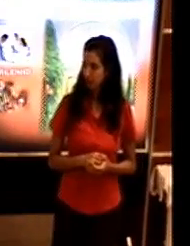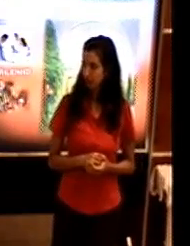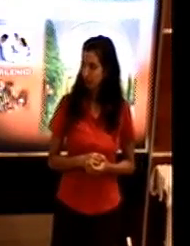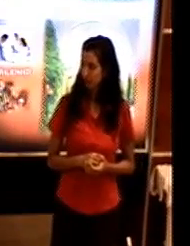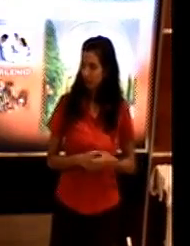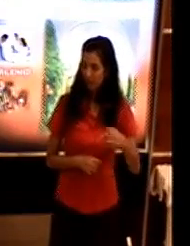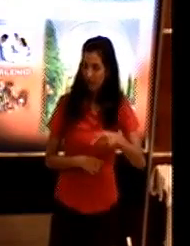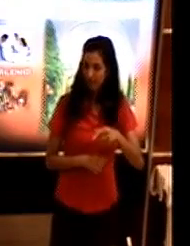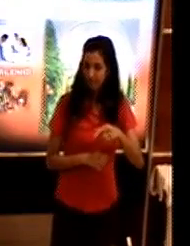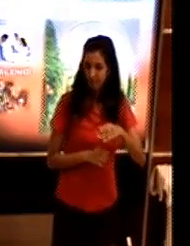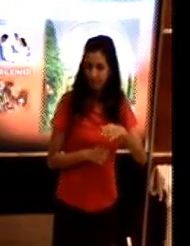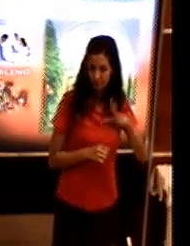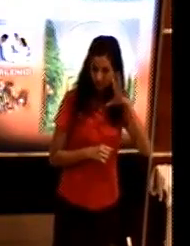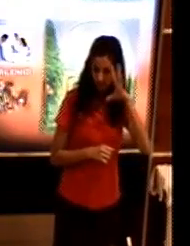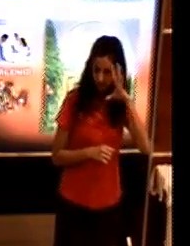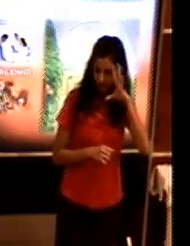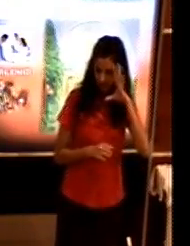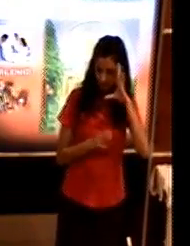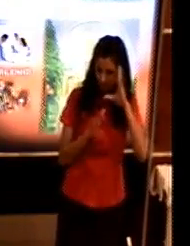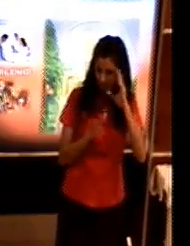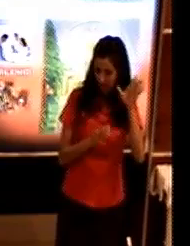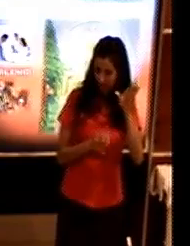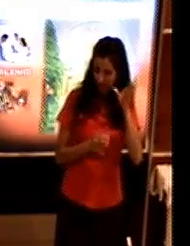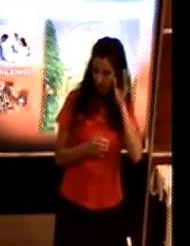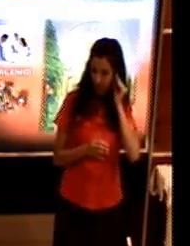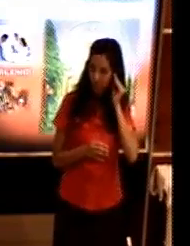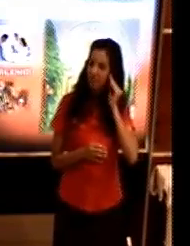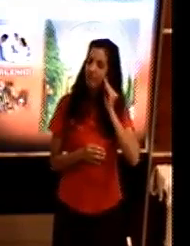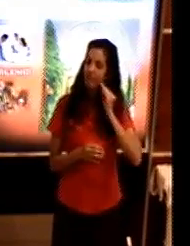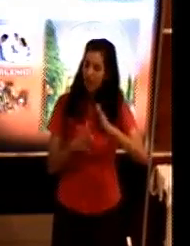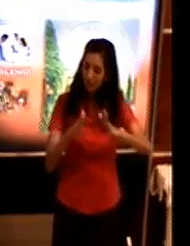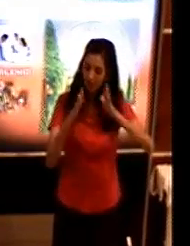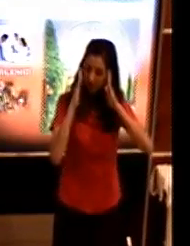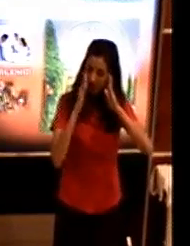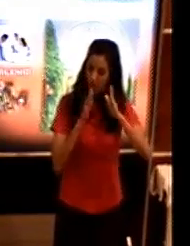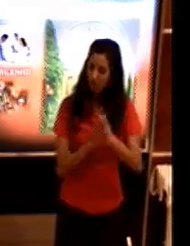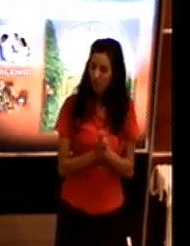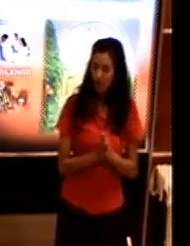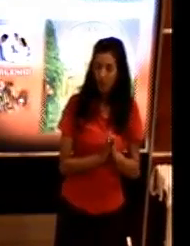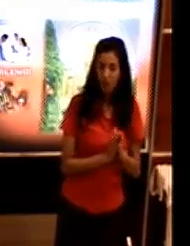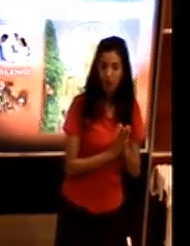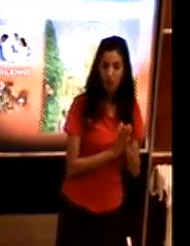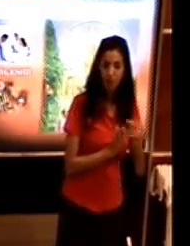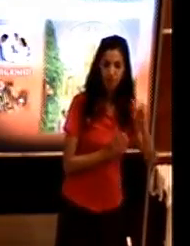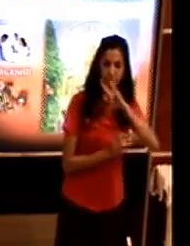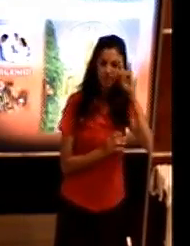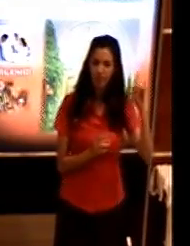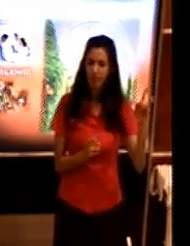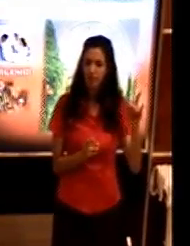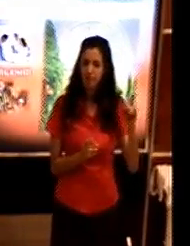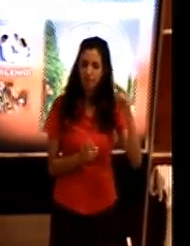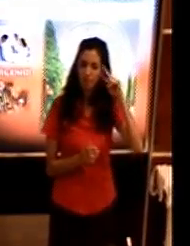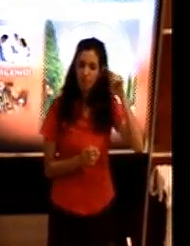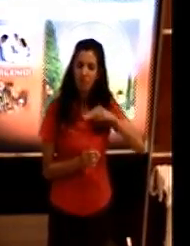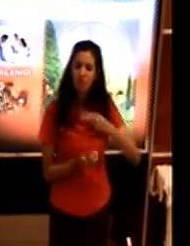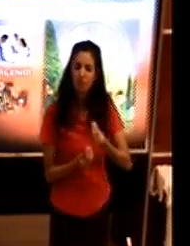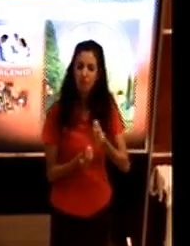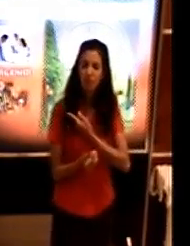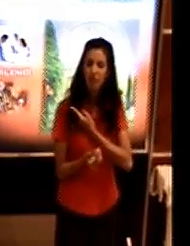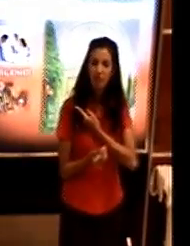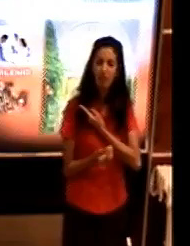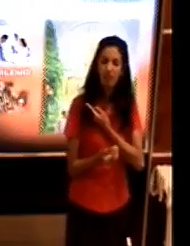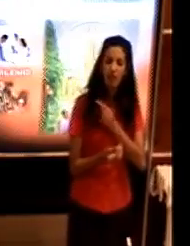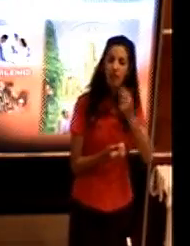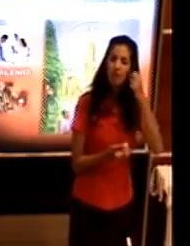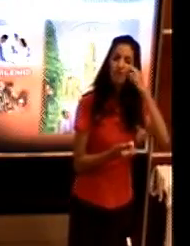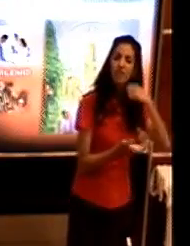hace confundir en las mentes. ¿Satanás vivió en el Antiguo Testamento o en el Nuevo Testamento? Dirán, licenciado,